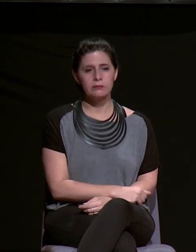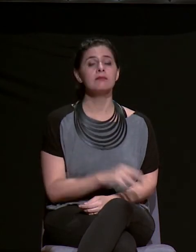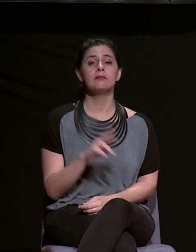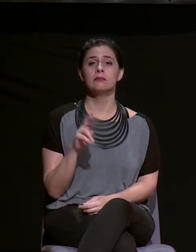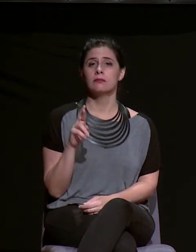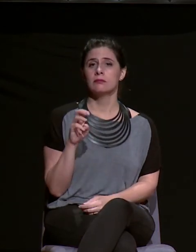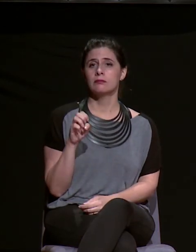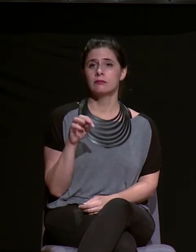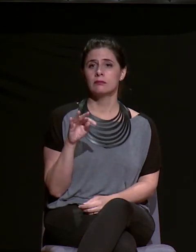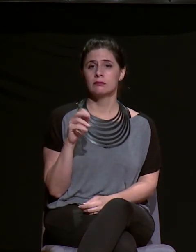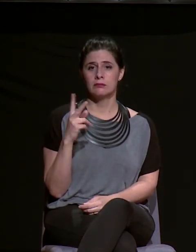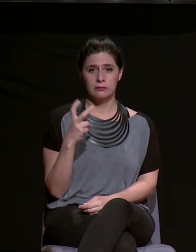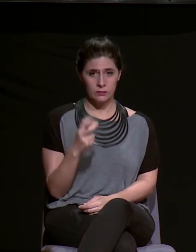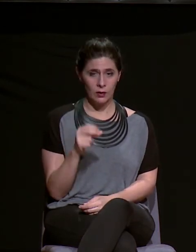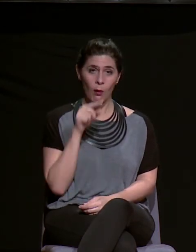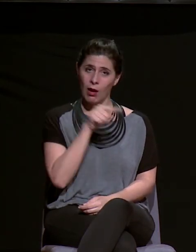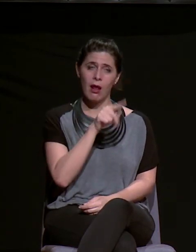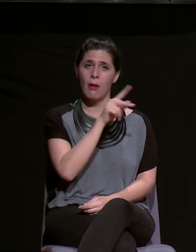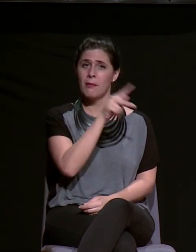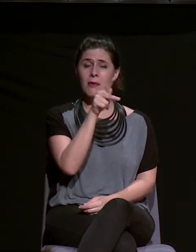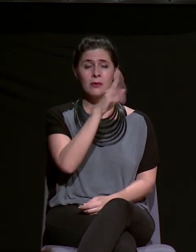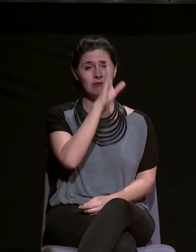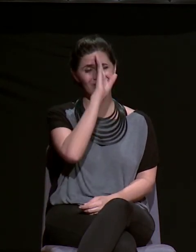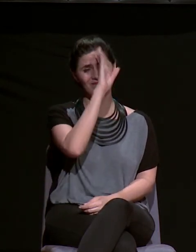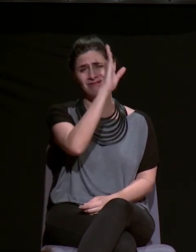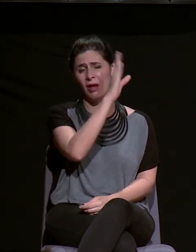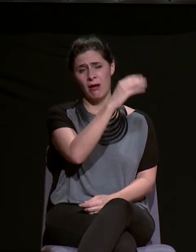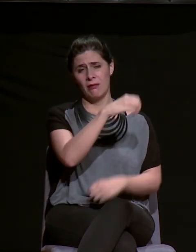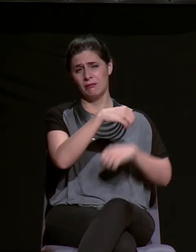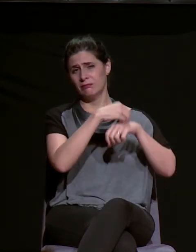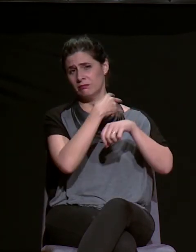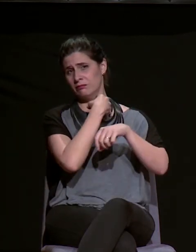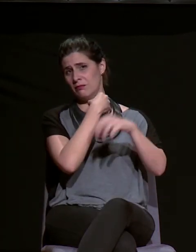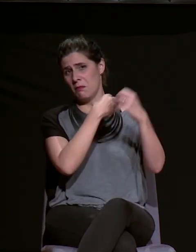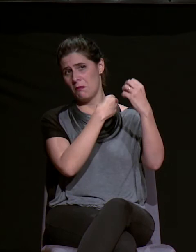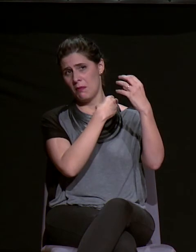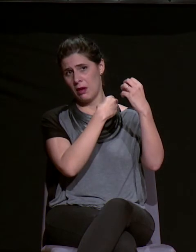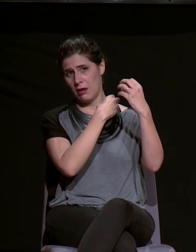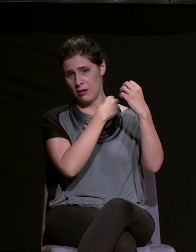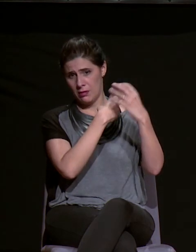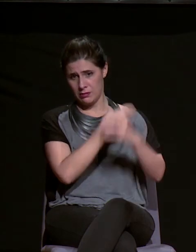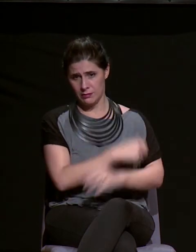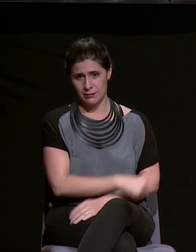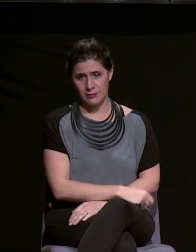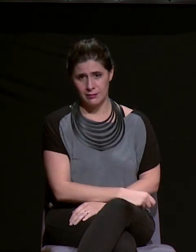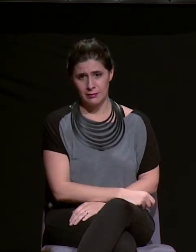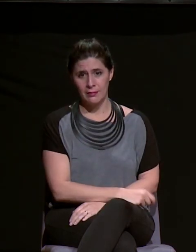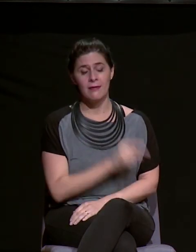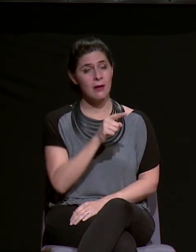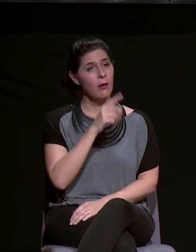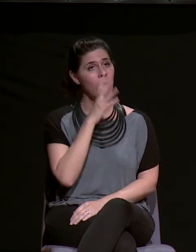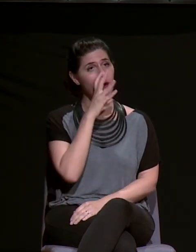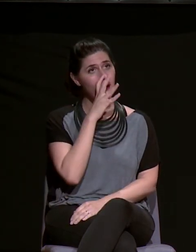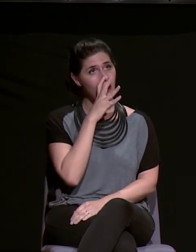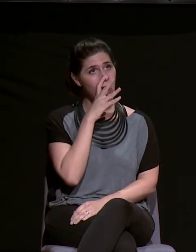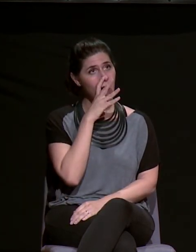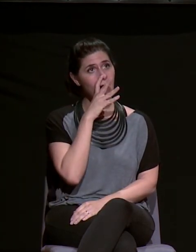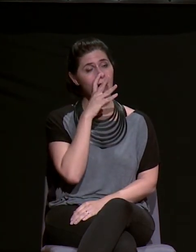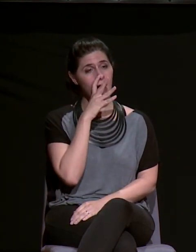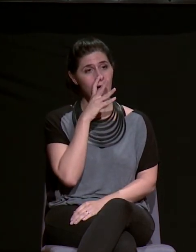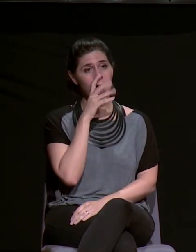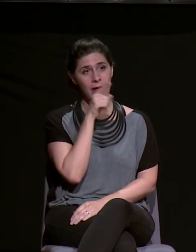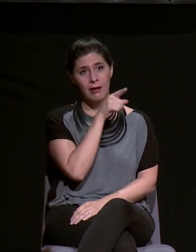Renatinho, além de um amigo, é um mestre, ele é o meu mais recente mestre, então essa admiração que ele também manifesta